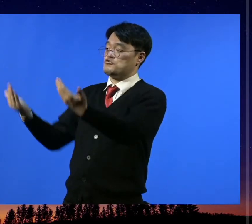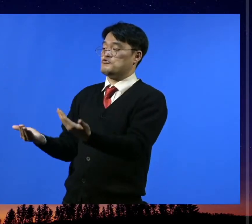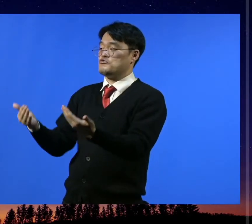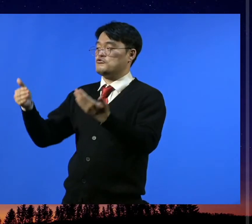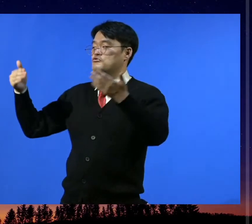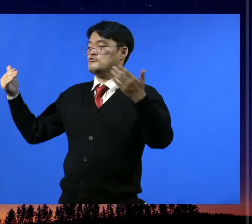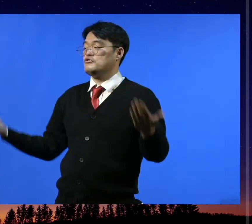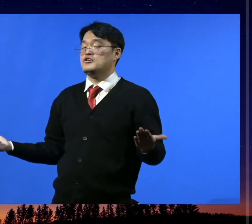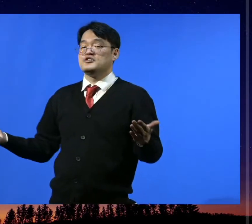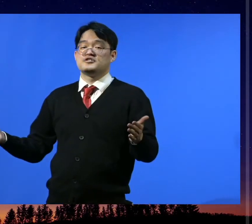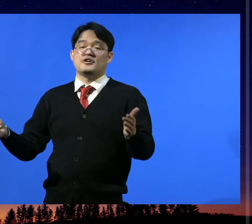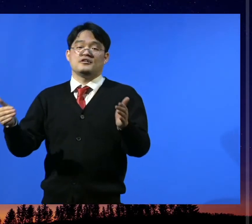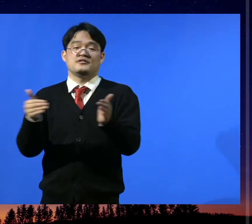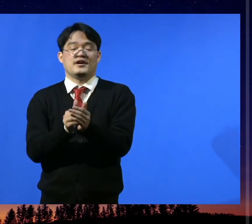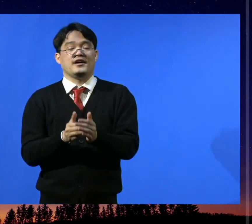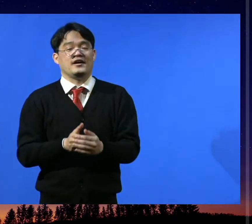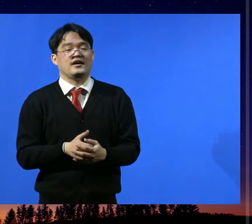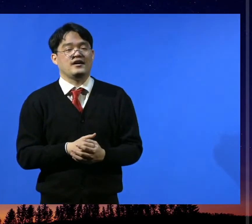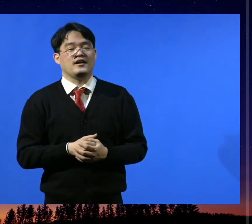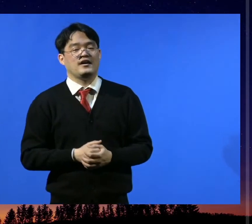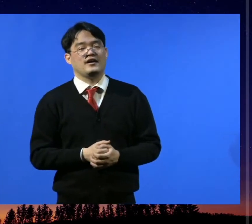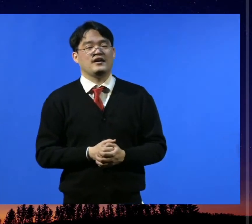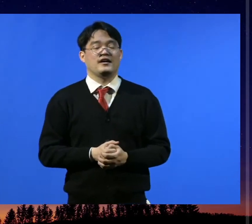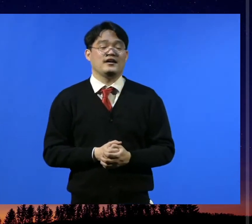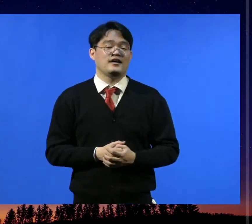승리 주셨네.